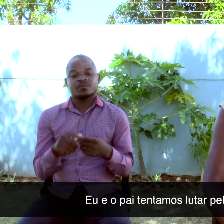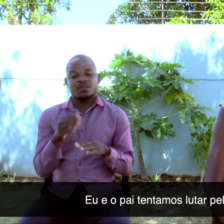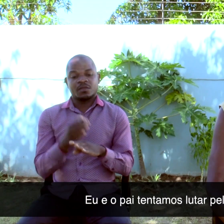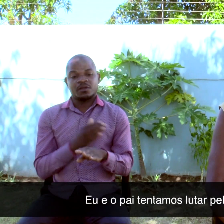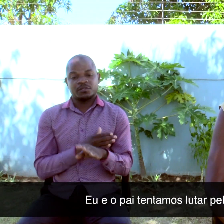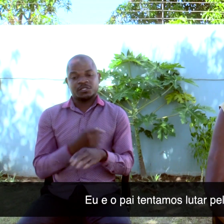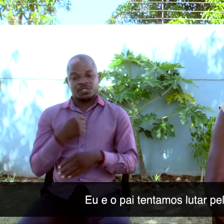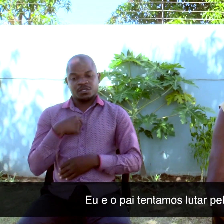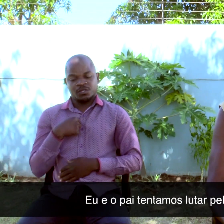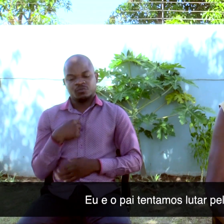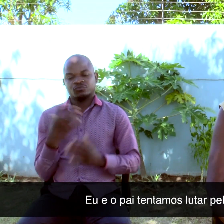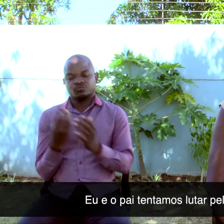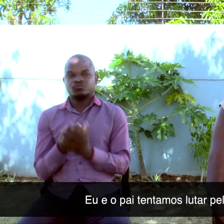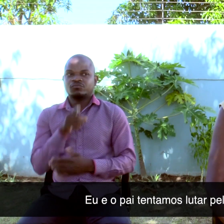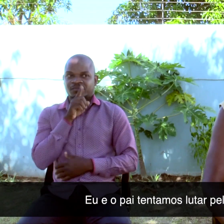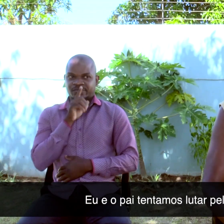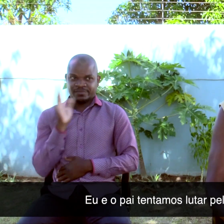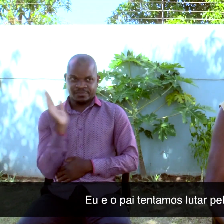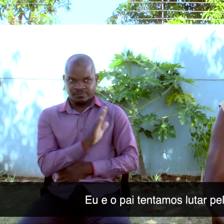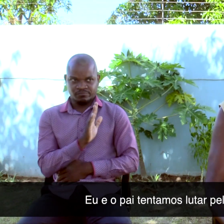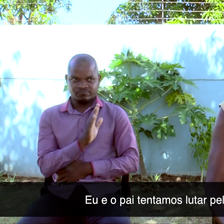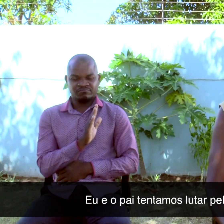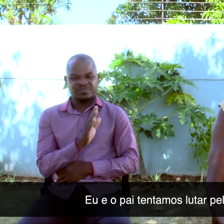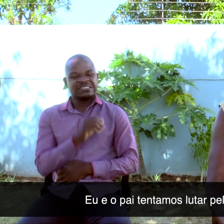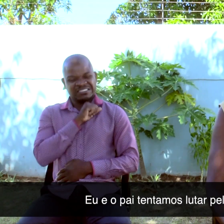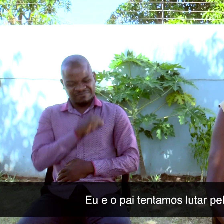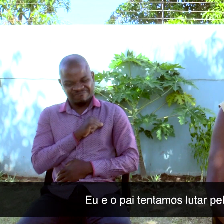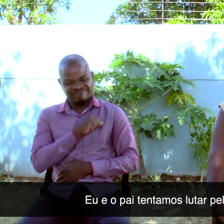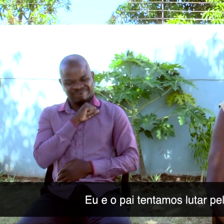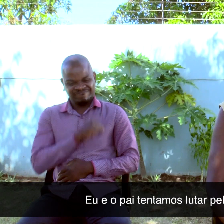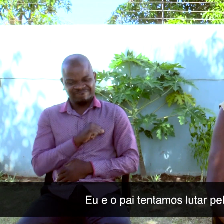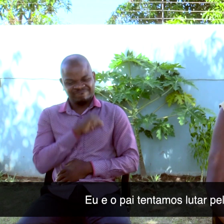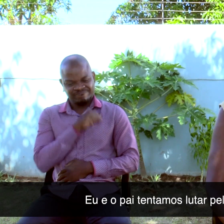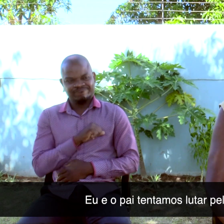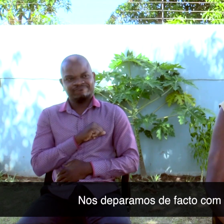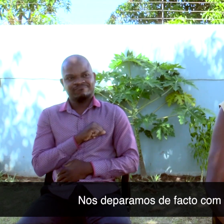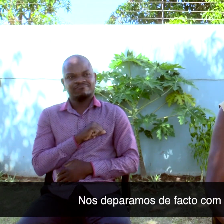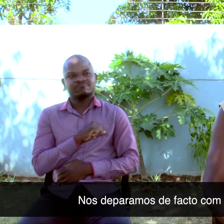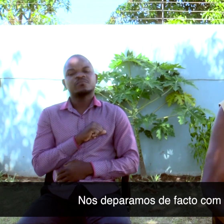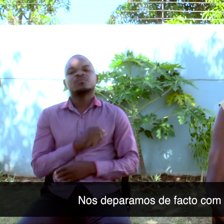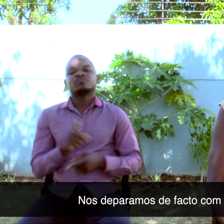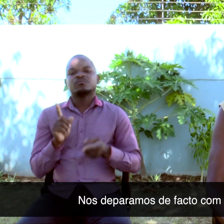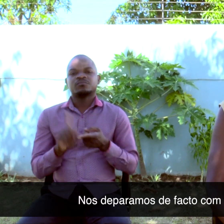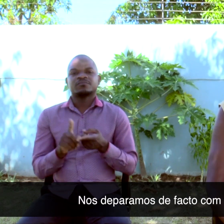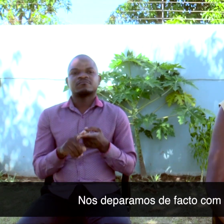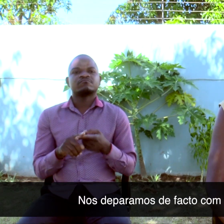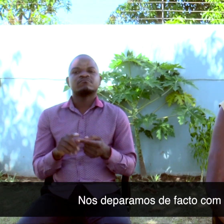O pai, tentamos lutar com a deficiência dele e